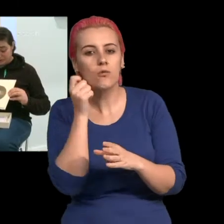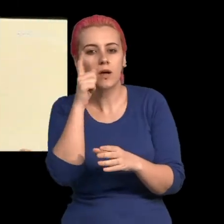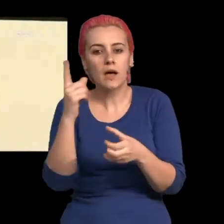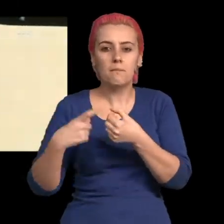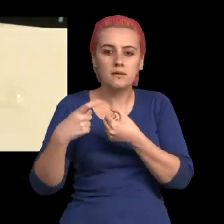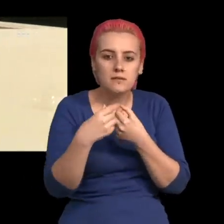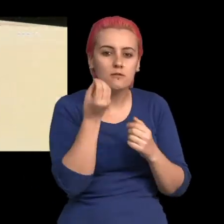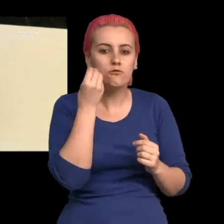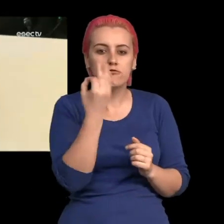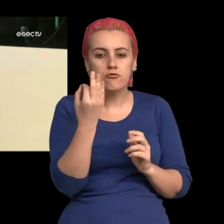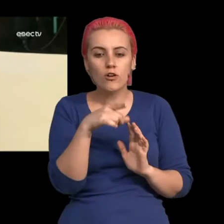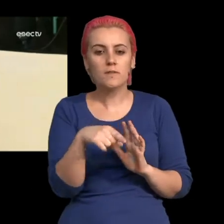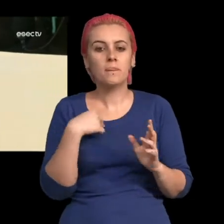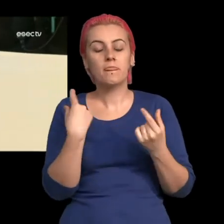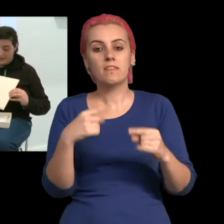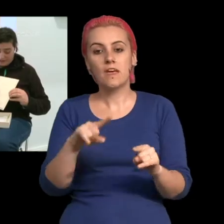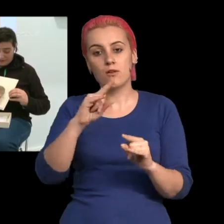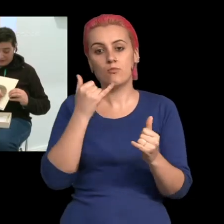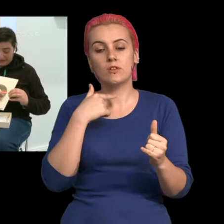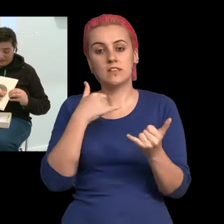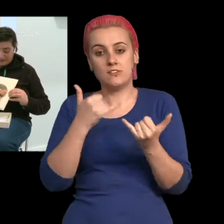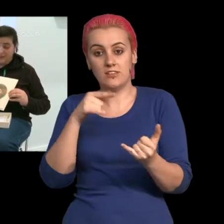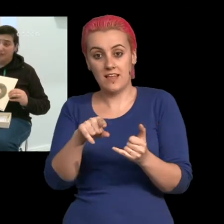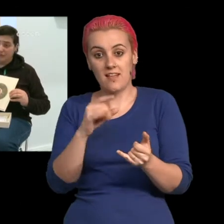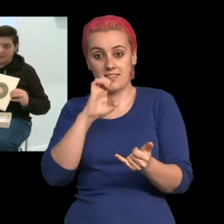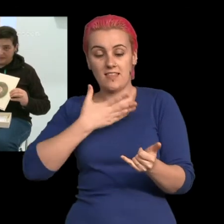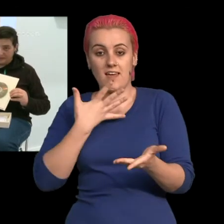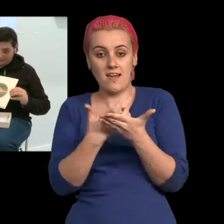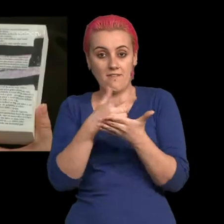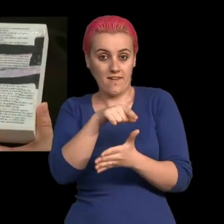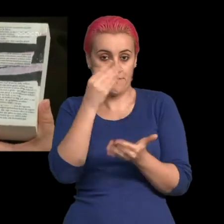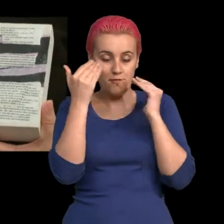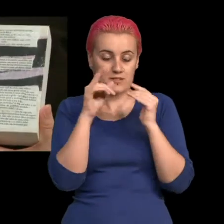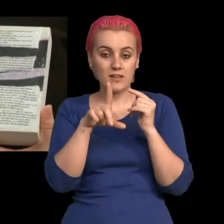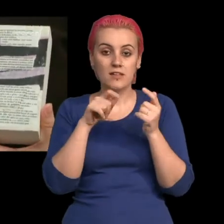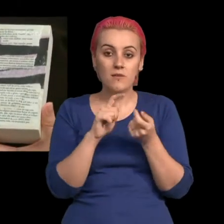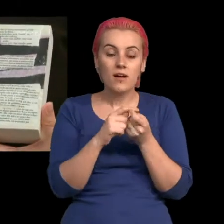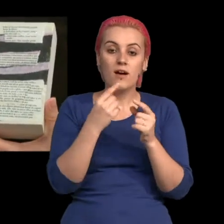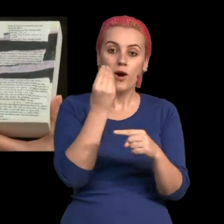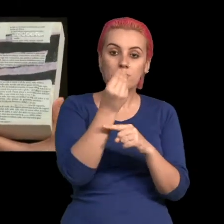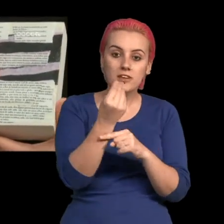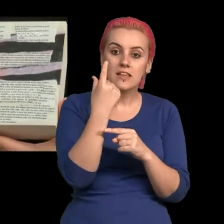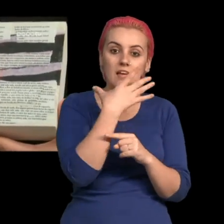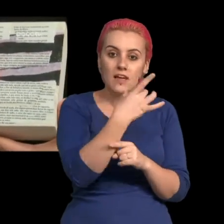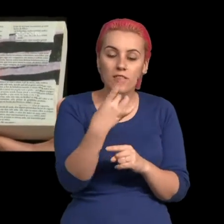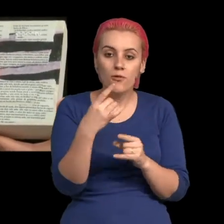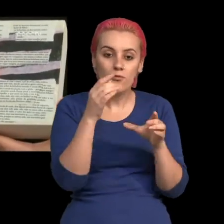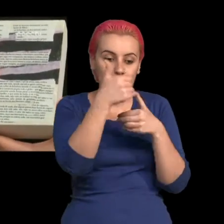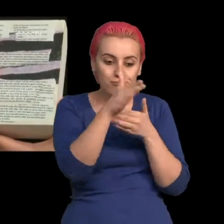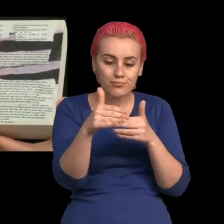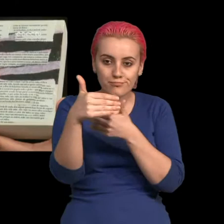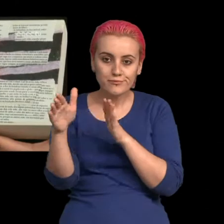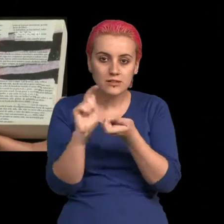portanto dotei a caixinha de um suporte digital onde vem gravada essa informação e transformei cada um destes objetos num objeto